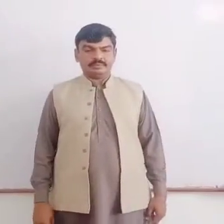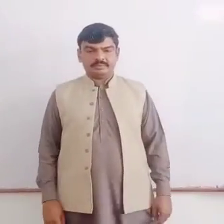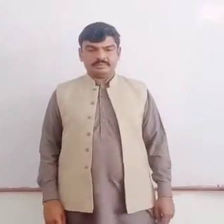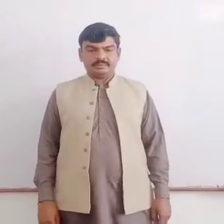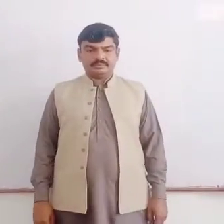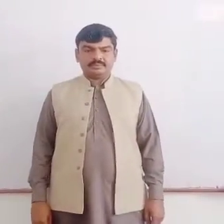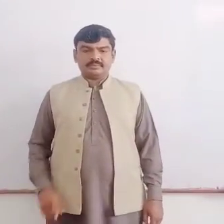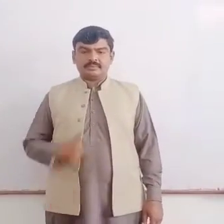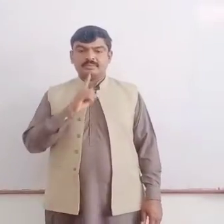कुंदन,